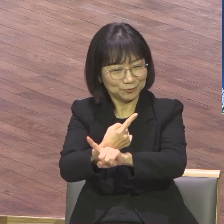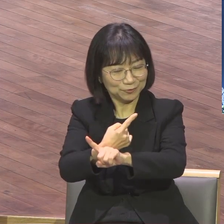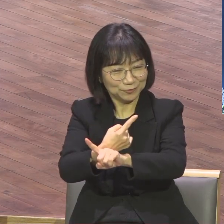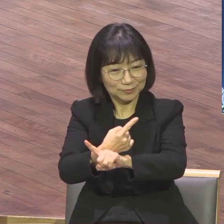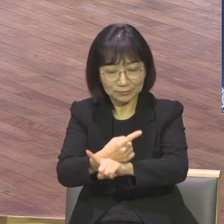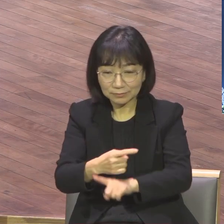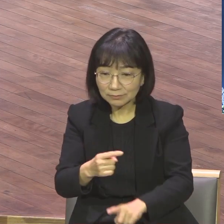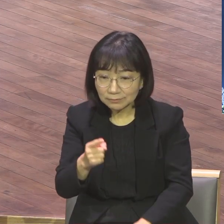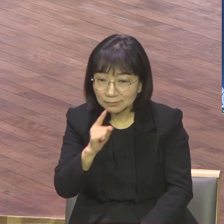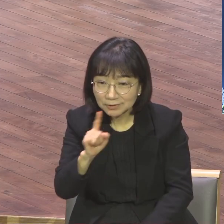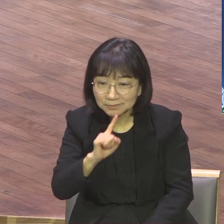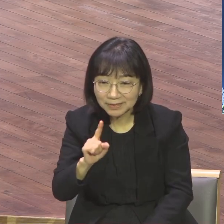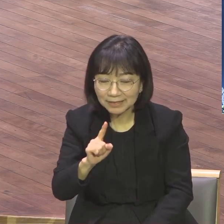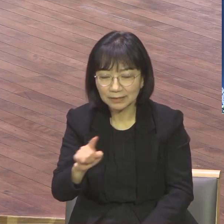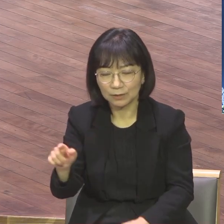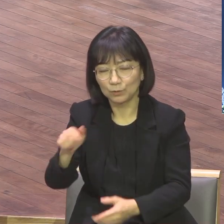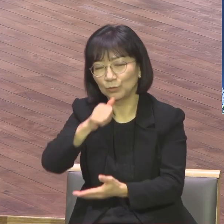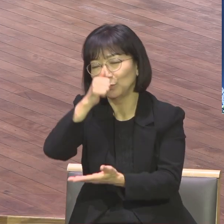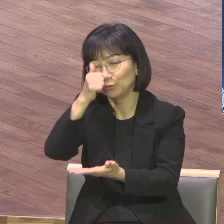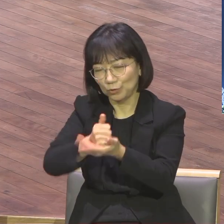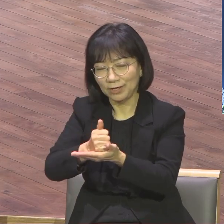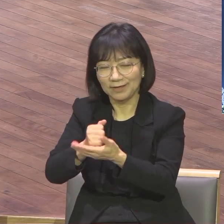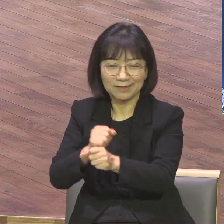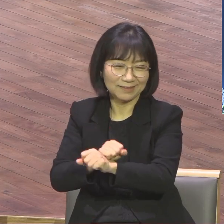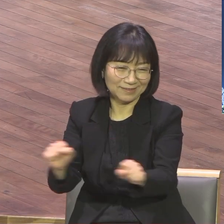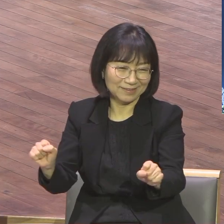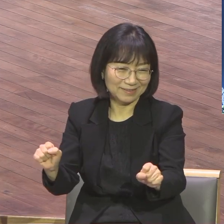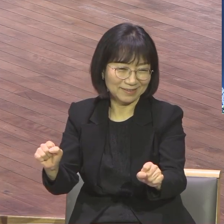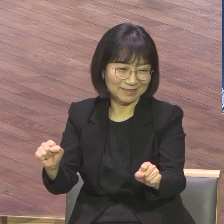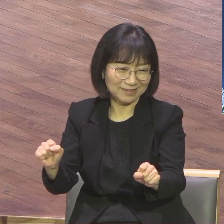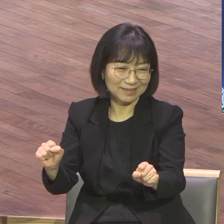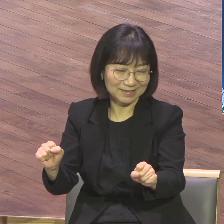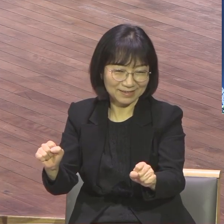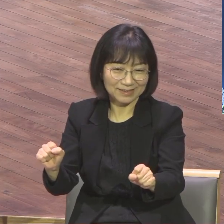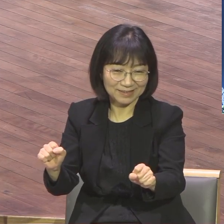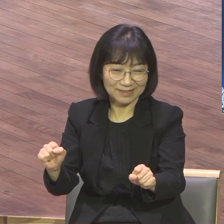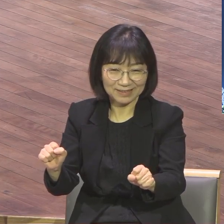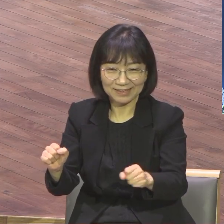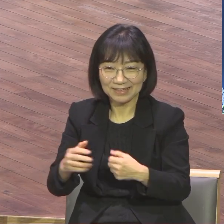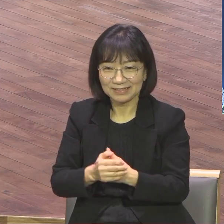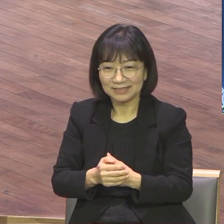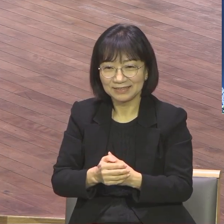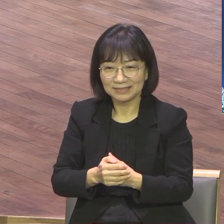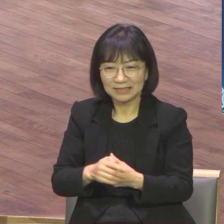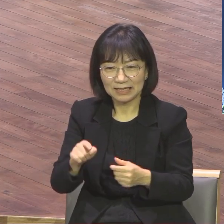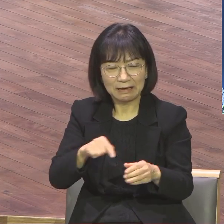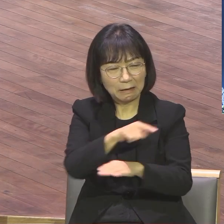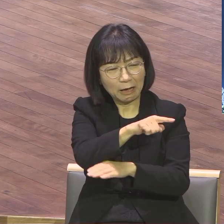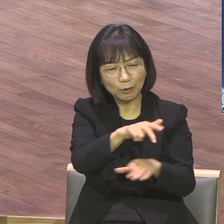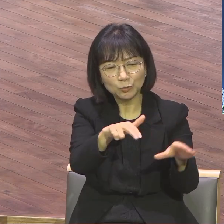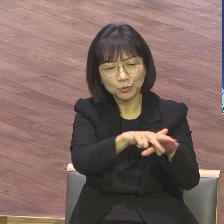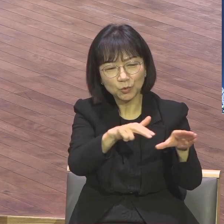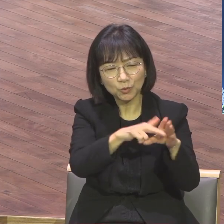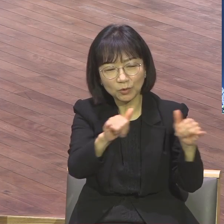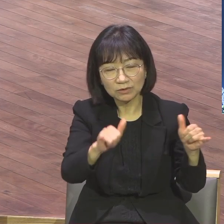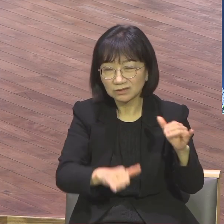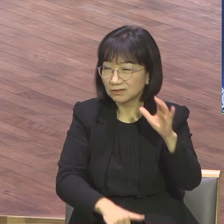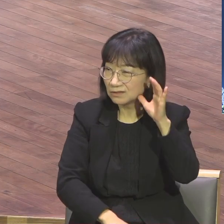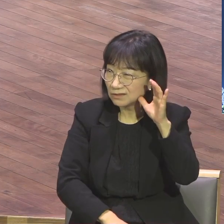뭐냐? 죄사함이에요. 죄사함. 이거는 절대 일반 종교인들은 못 알아듣는 말이에요.